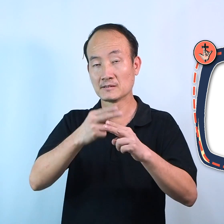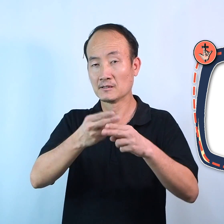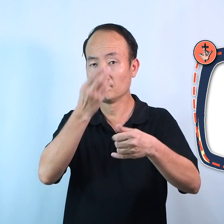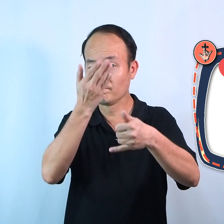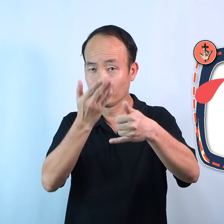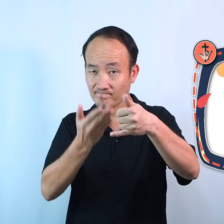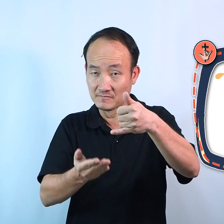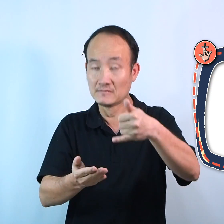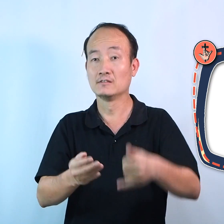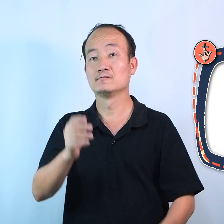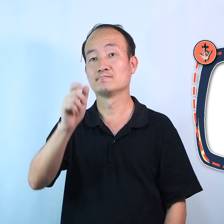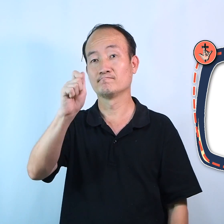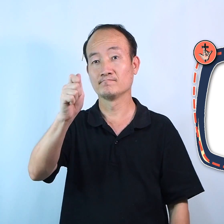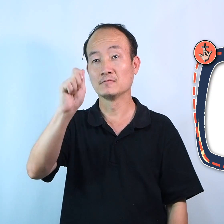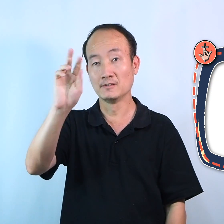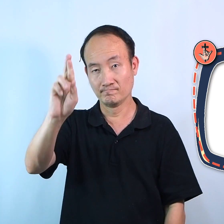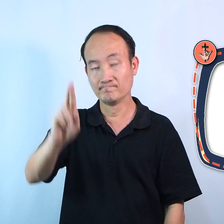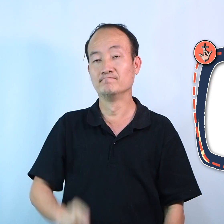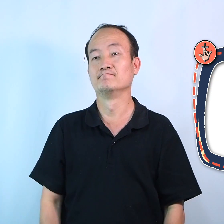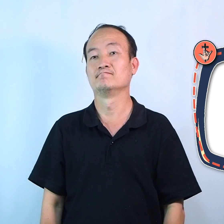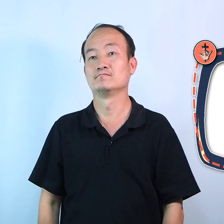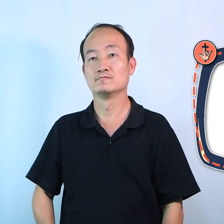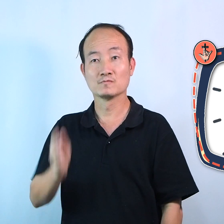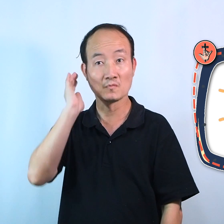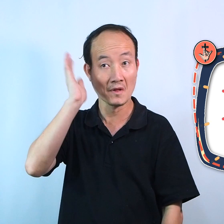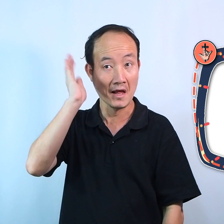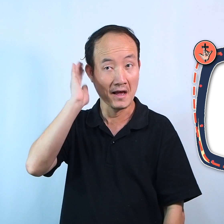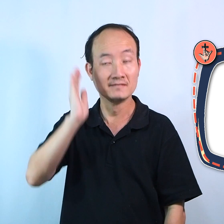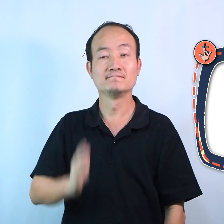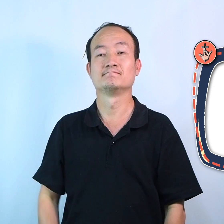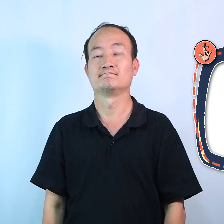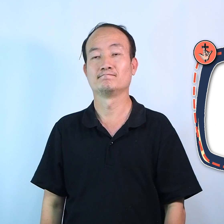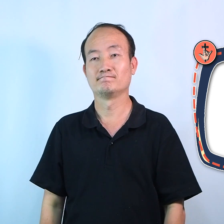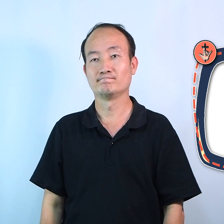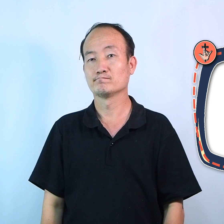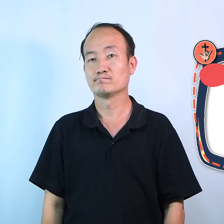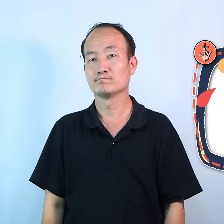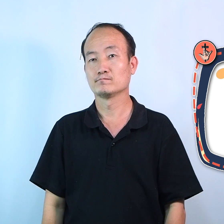อารมณ์ผู้นำ